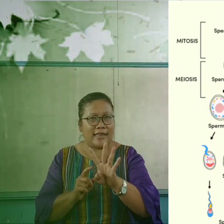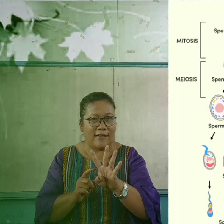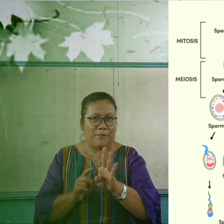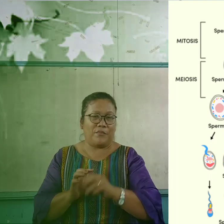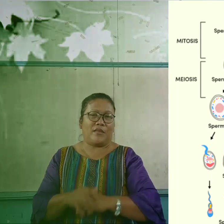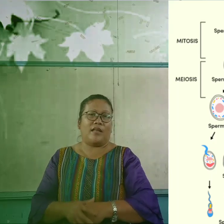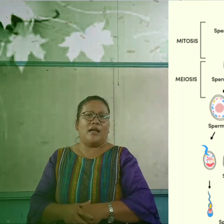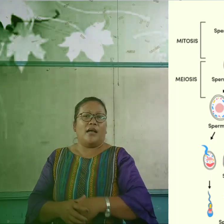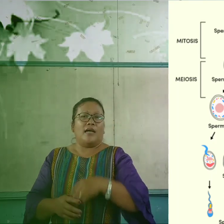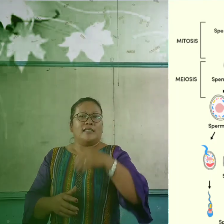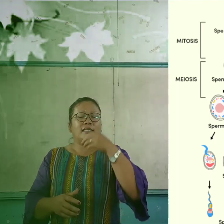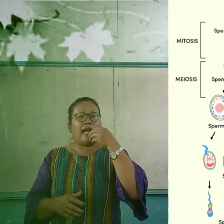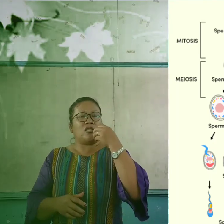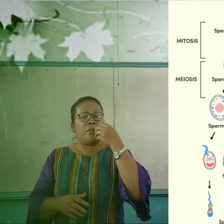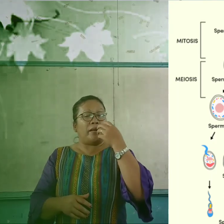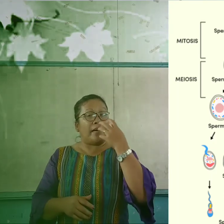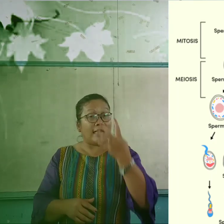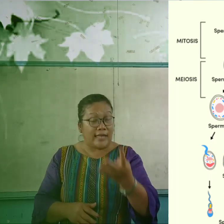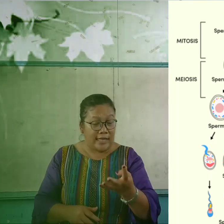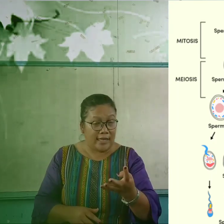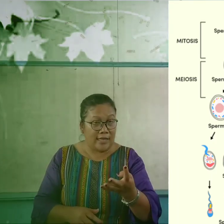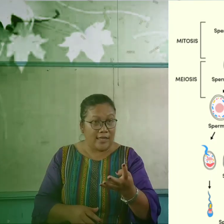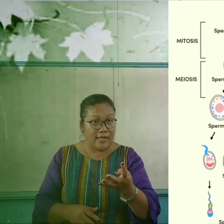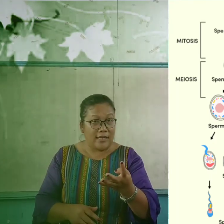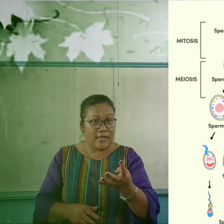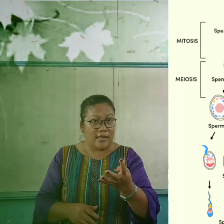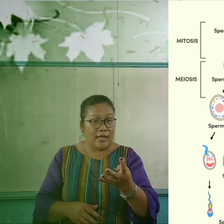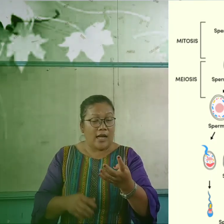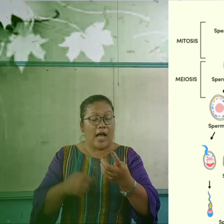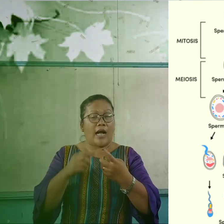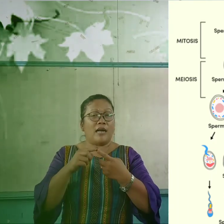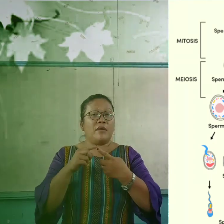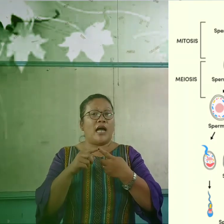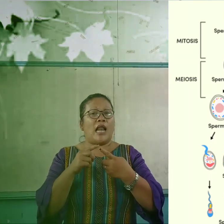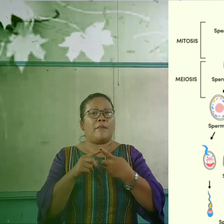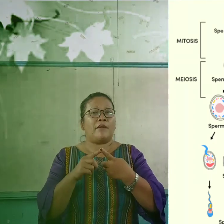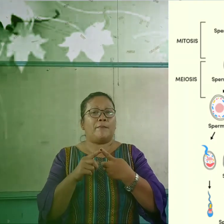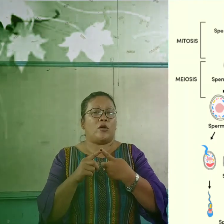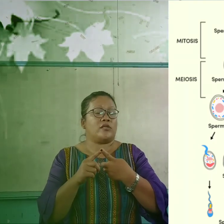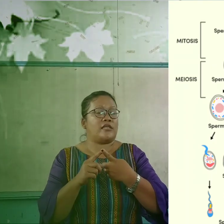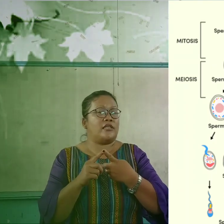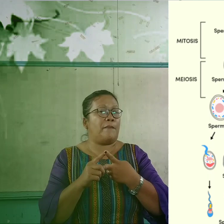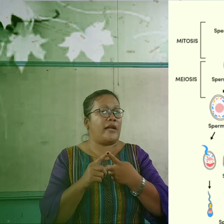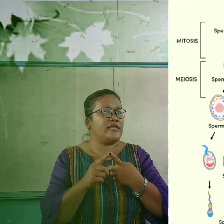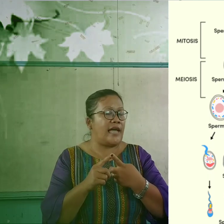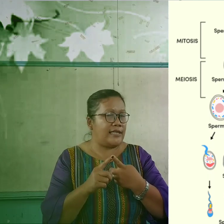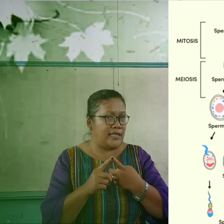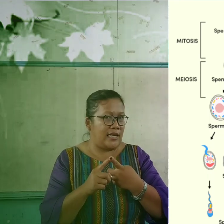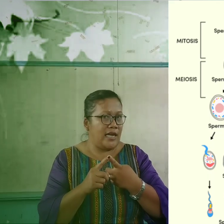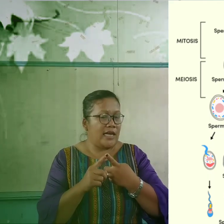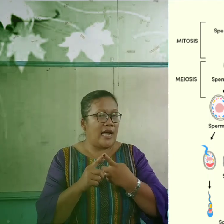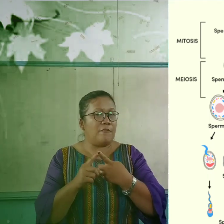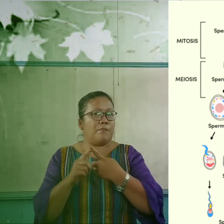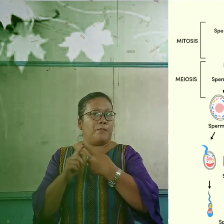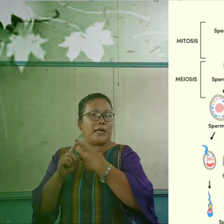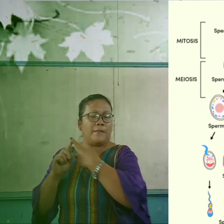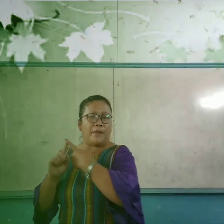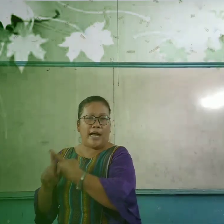spermatid. Sel spermatid akan mengalami proses diferensiasi dan